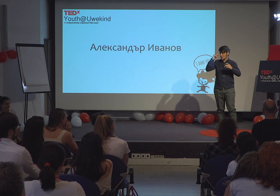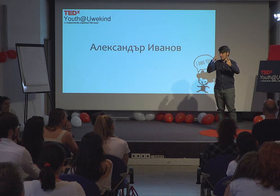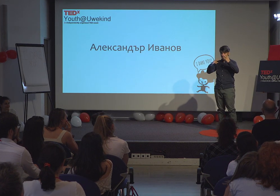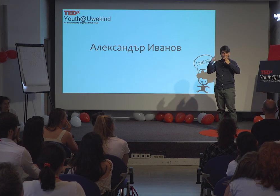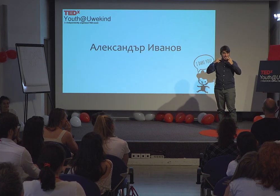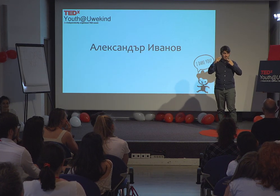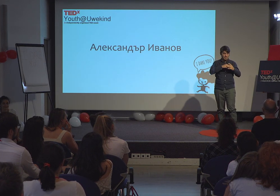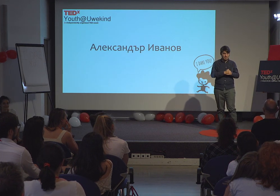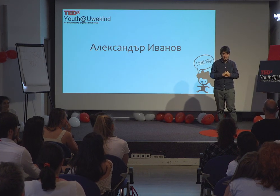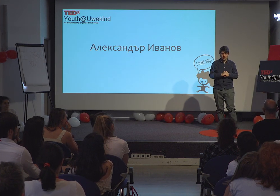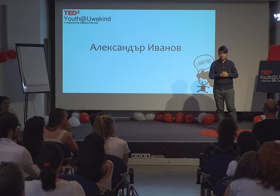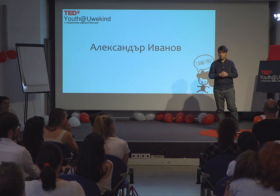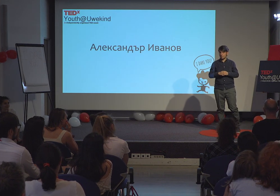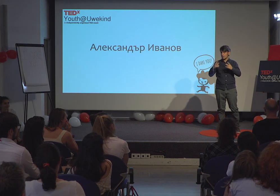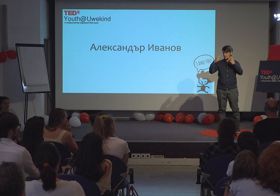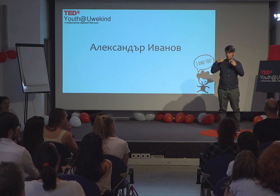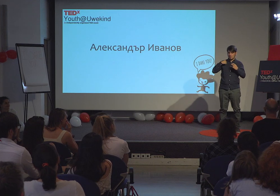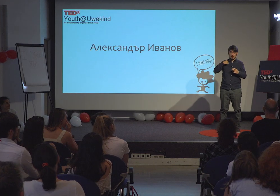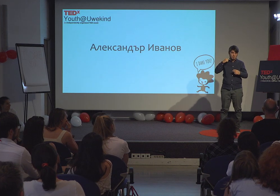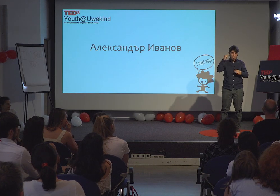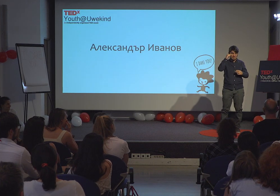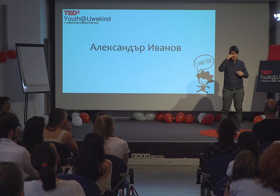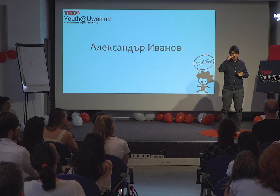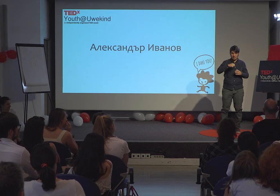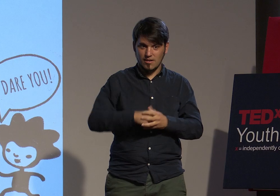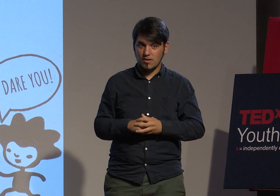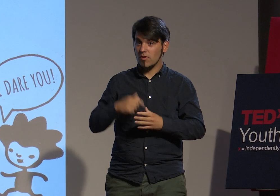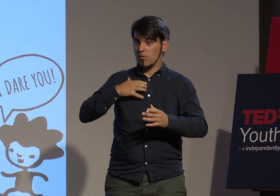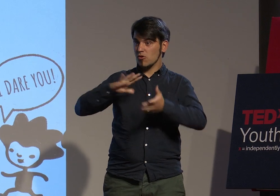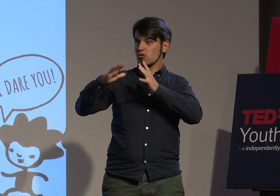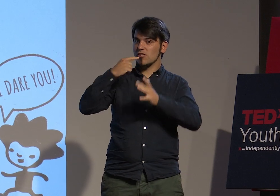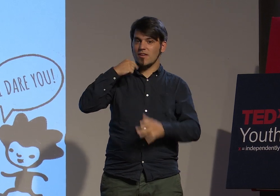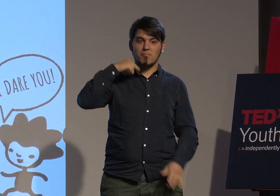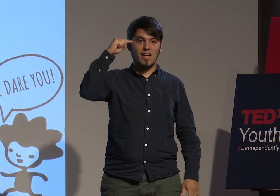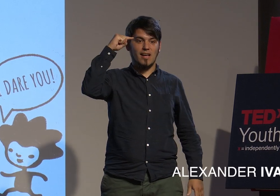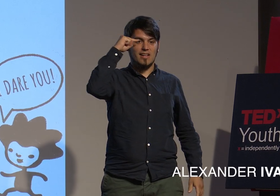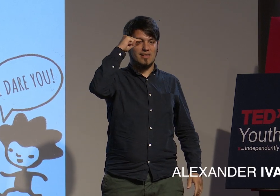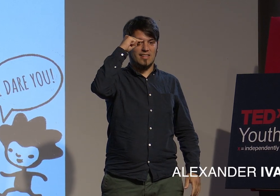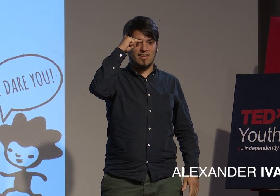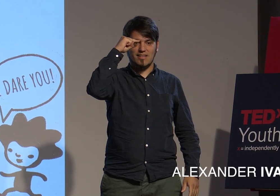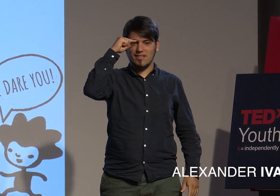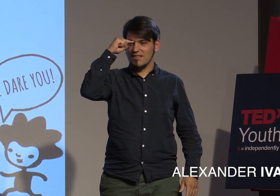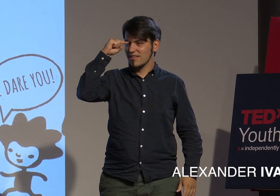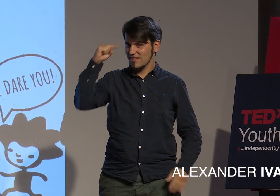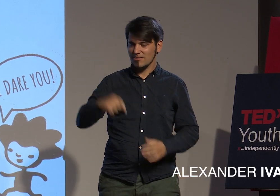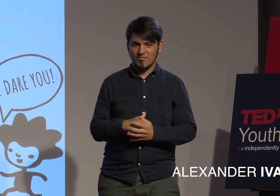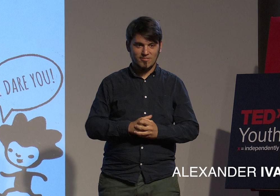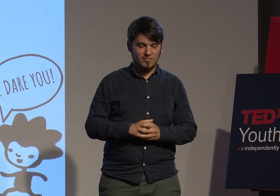Здравейте! Вие идете ме, нали? Аз съм Александър. Моето жестово име, както виждате,